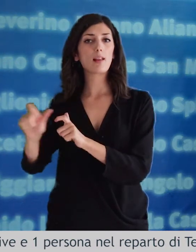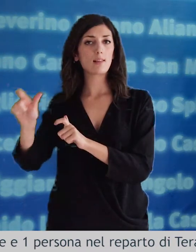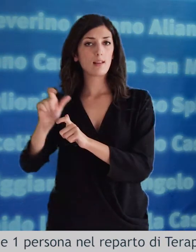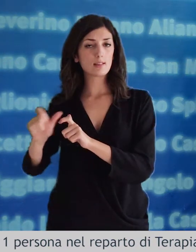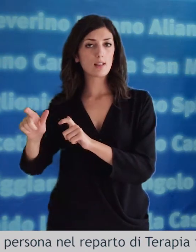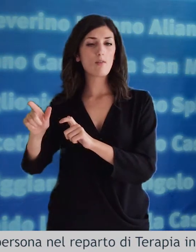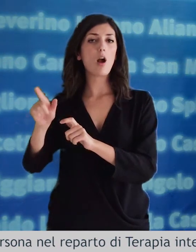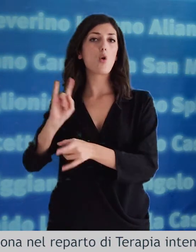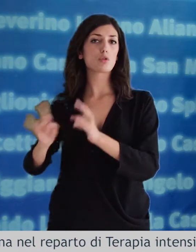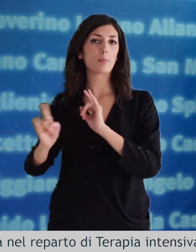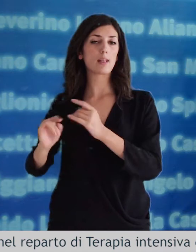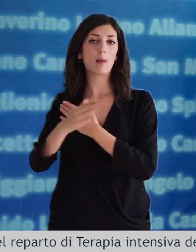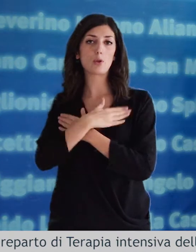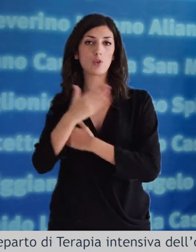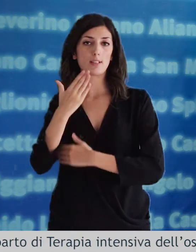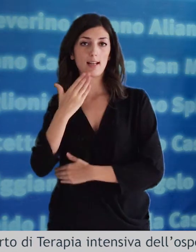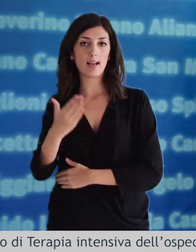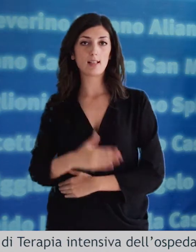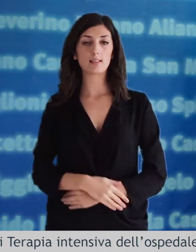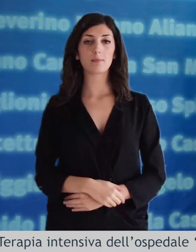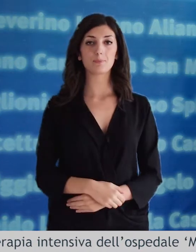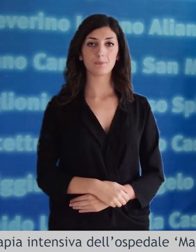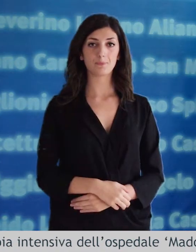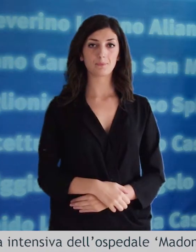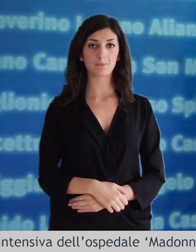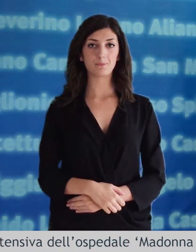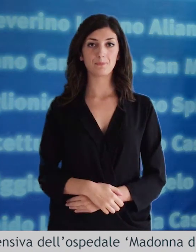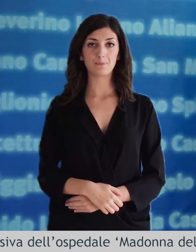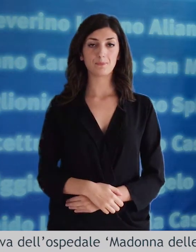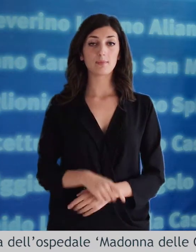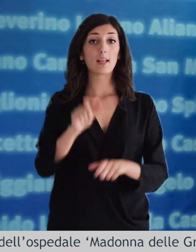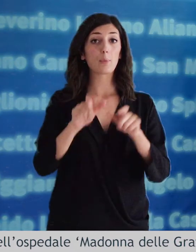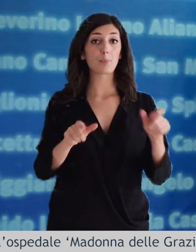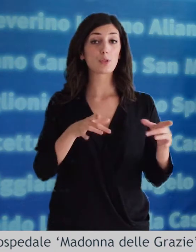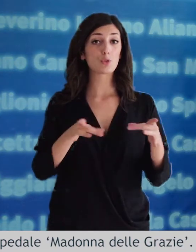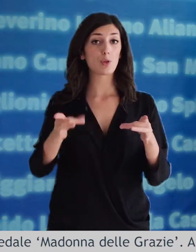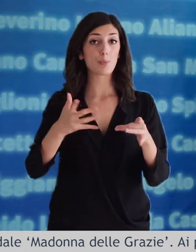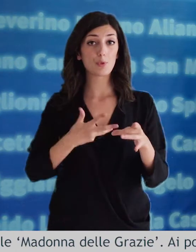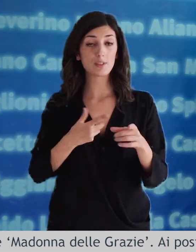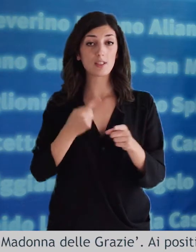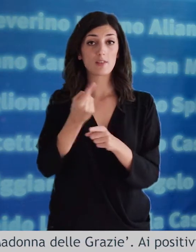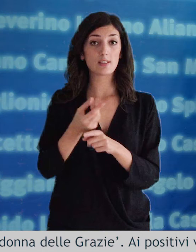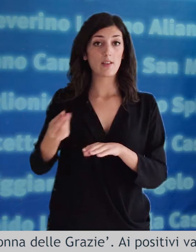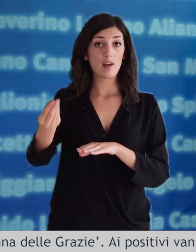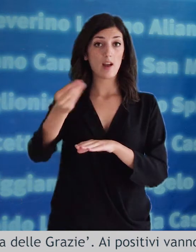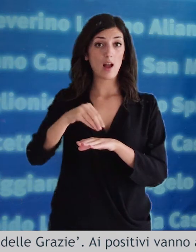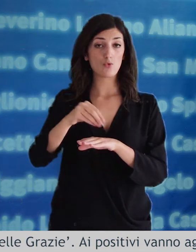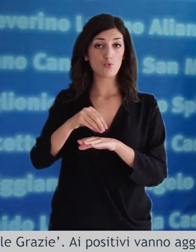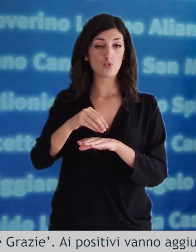intensiva dell'ospedale madonna delle grazie ai positivi vanno aggiunti nel complesso